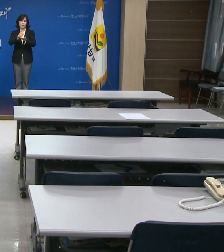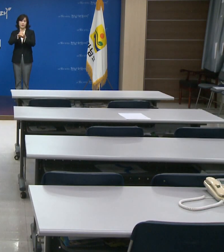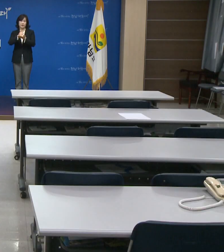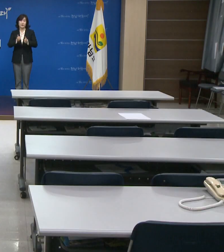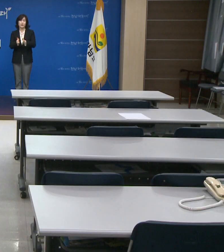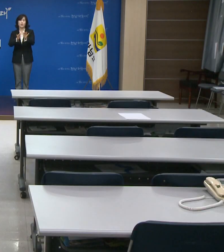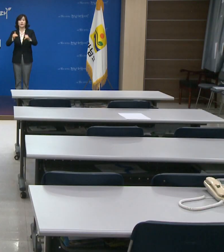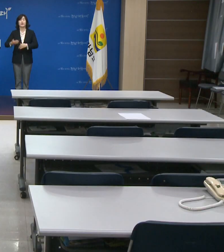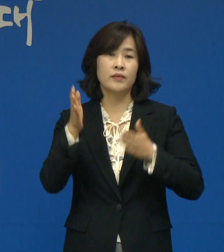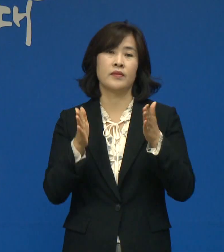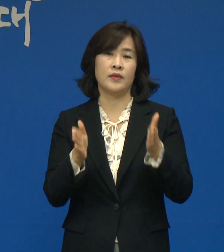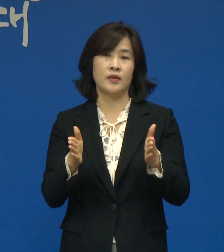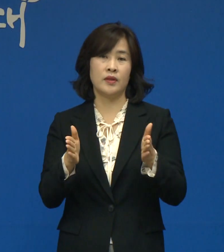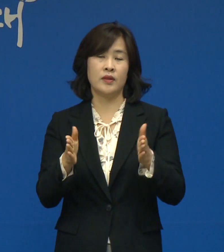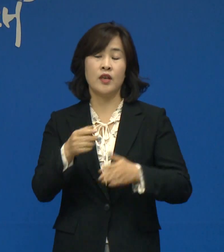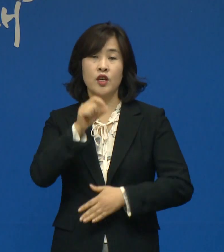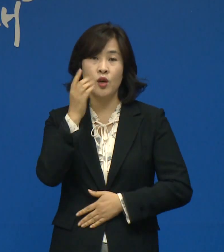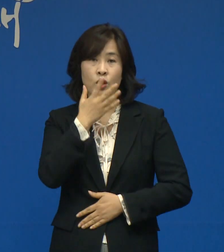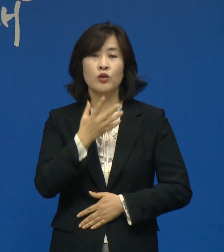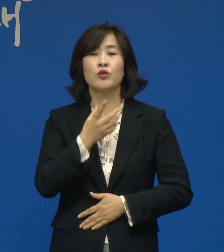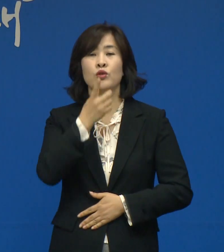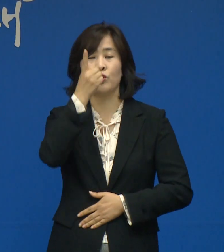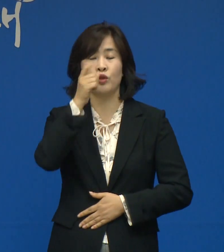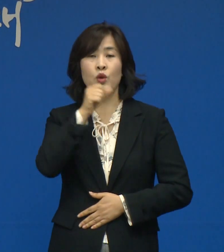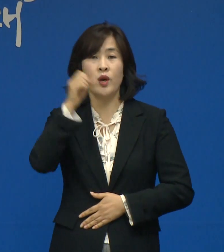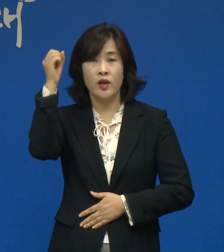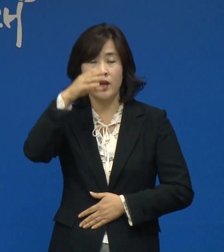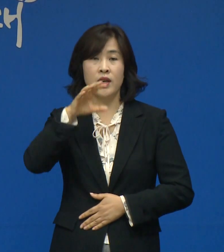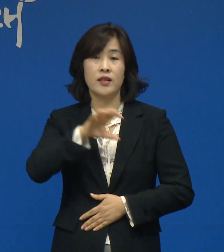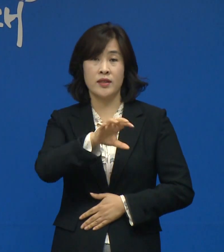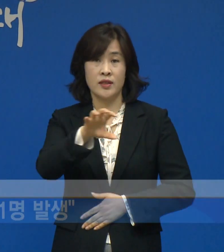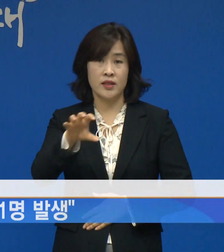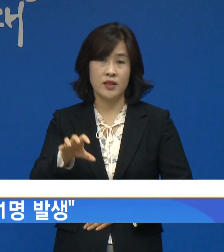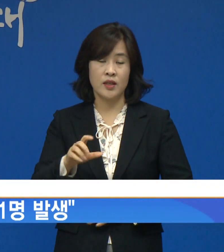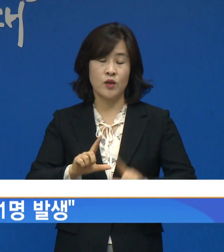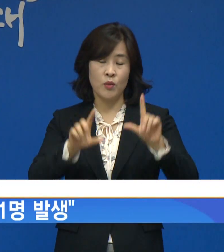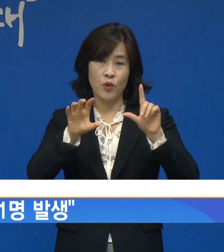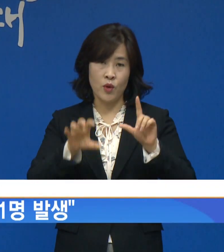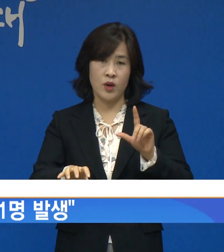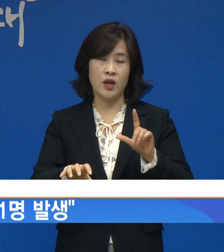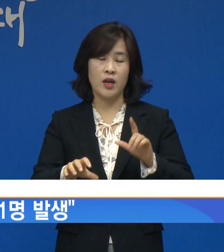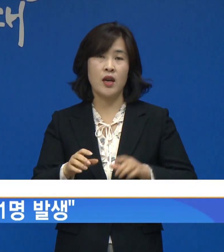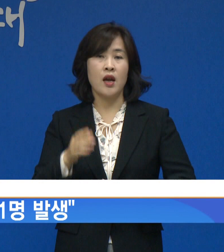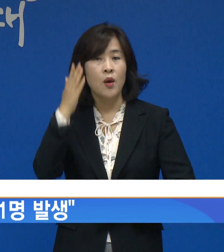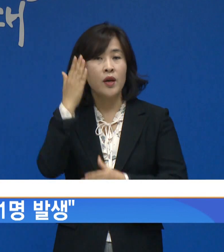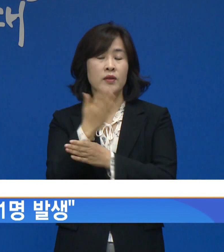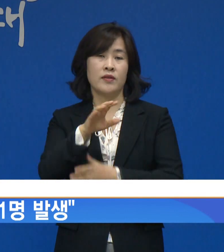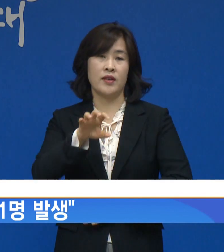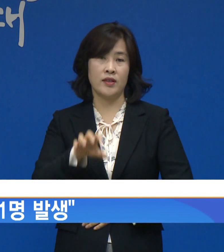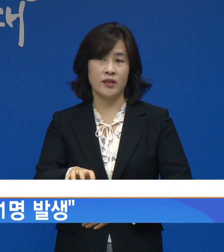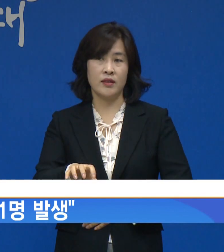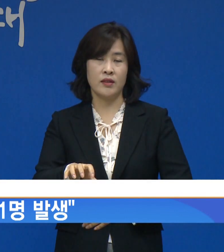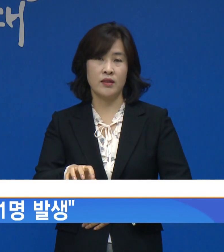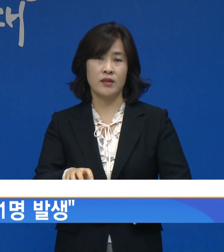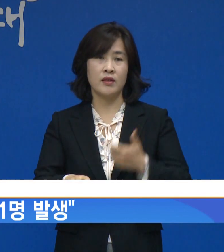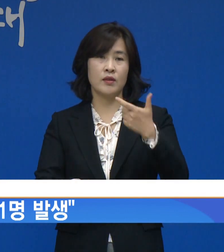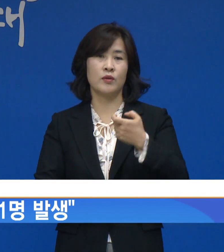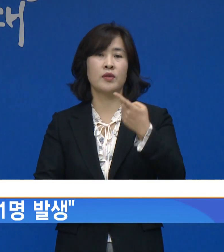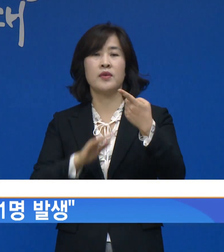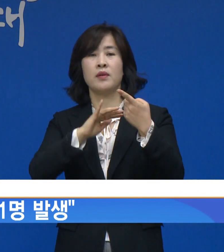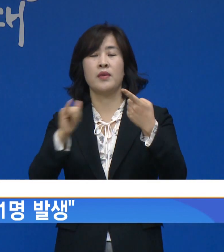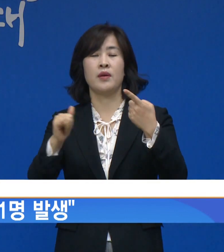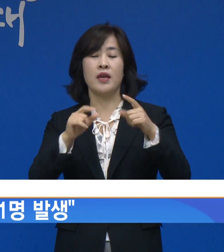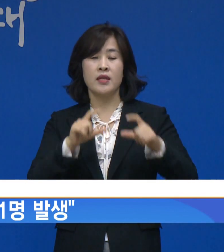존경하는 도민 여러분, 여수, 순천, 광양 등 동북권과 하선 등에서